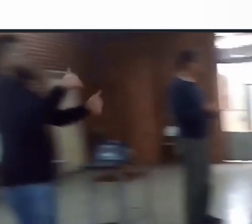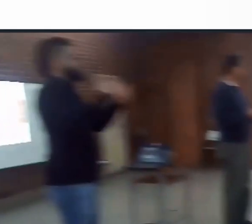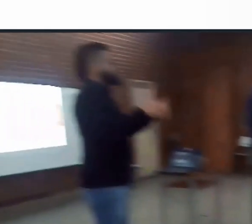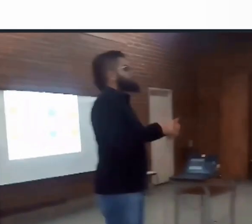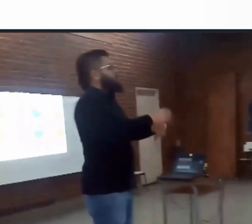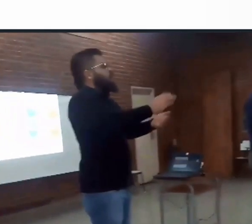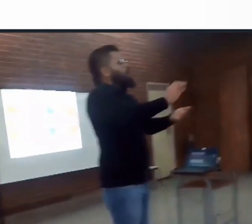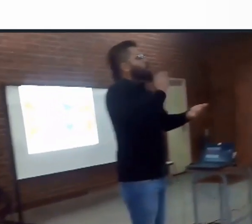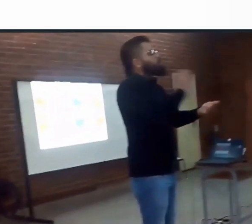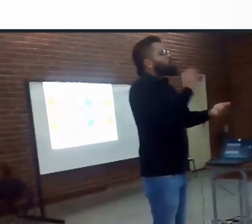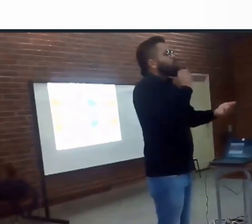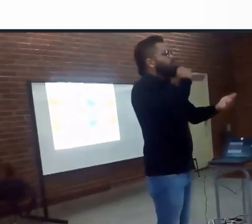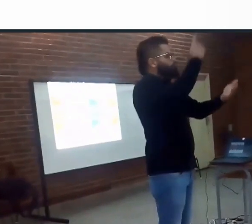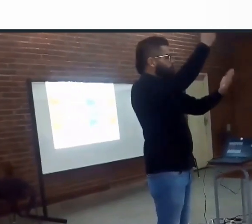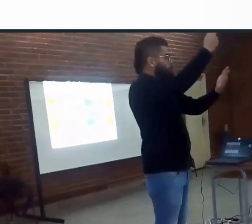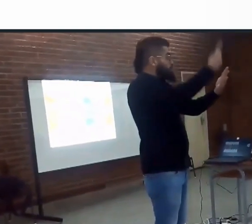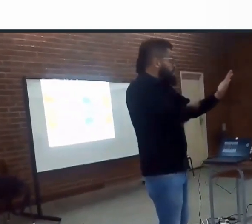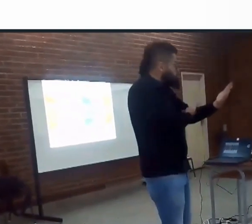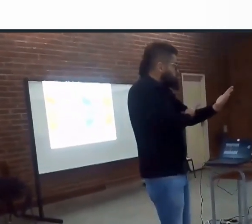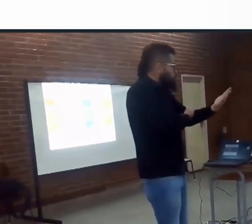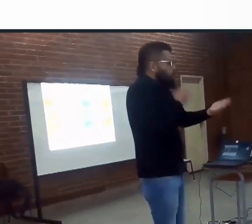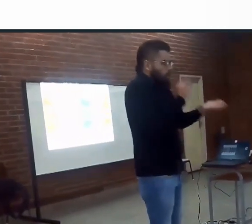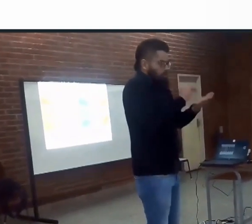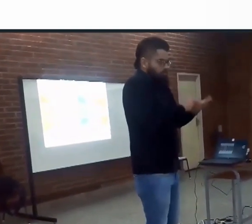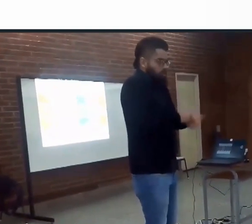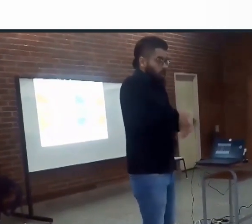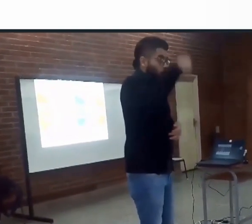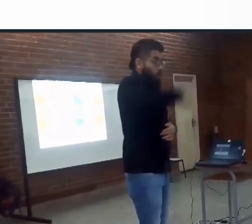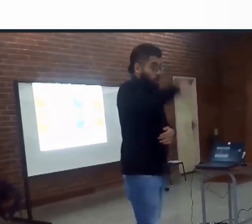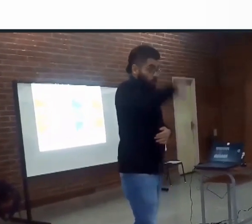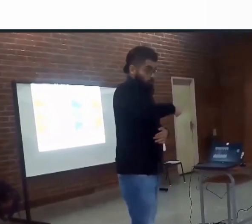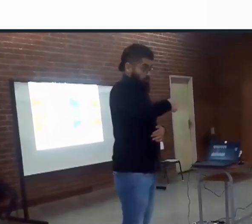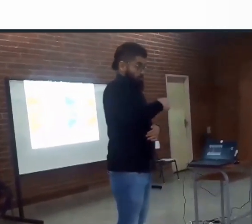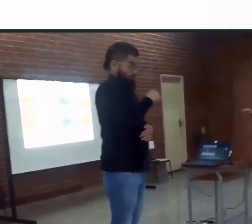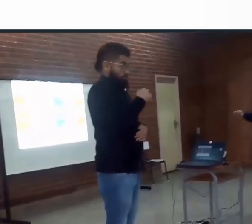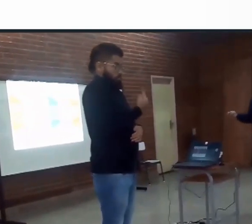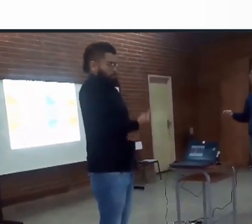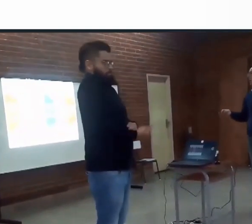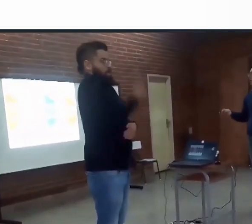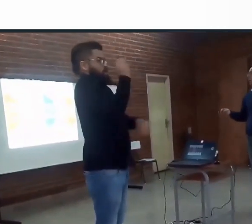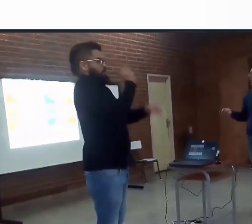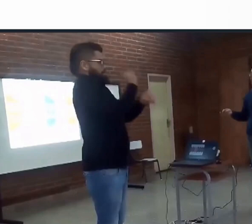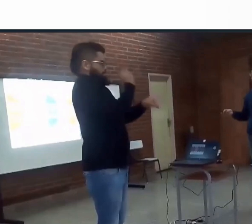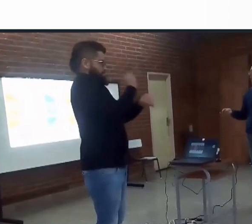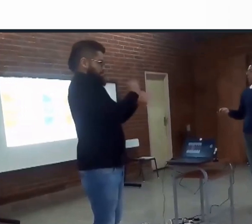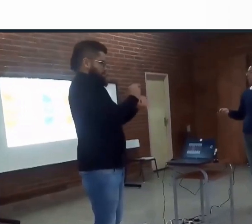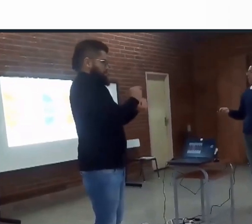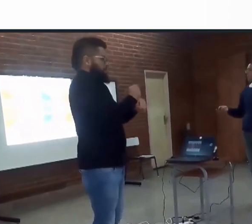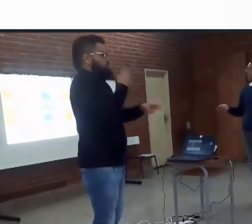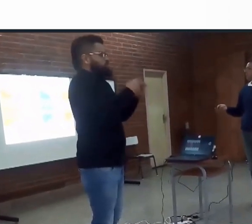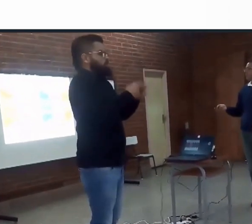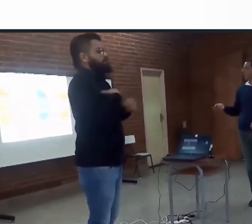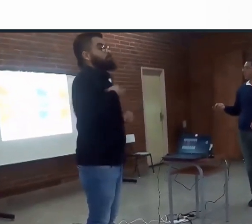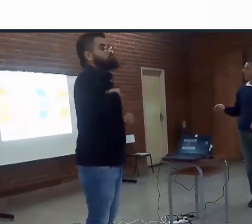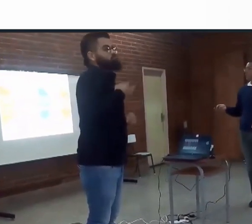ellos pueden entenderte a través de lectura labial, Ajá, de gestos que vos hagas